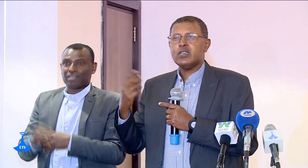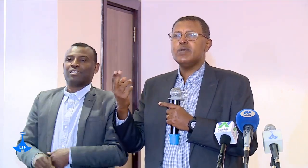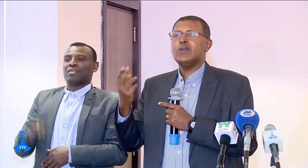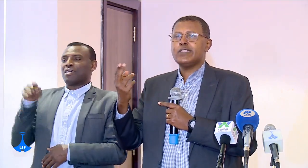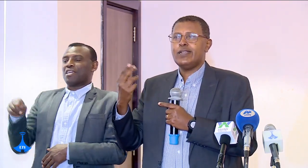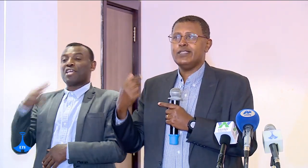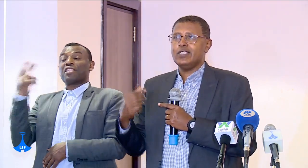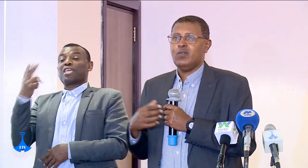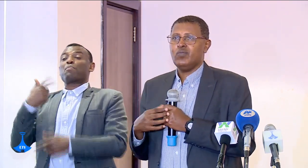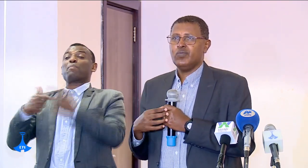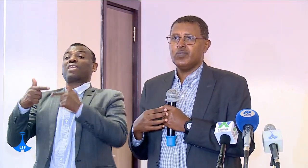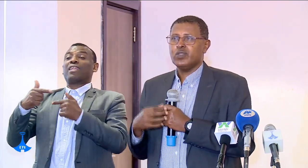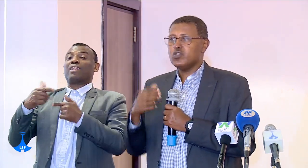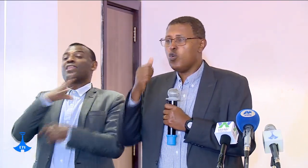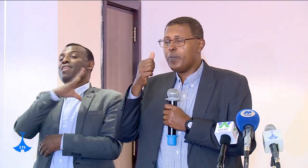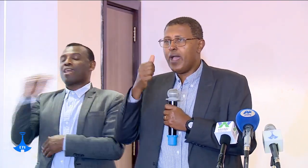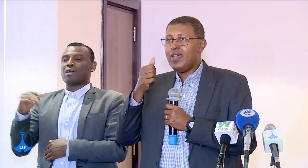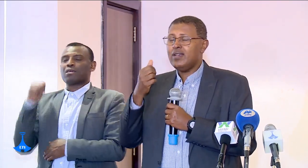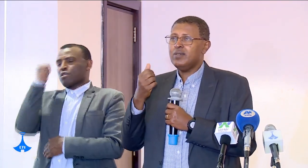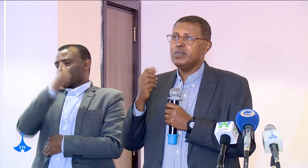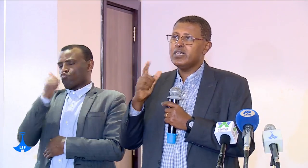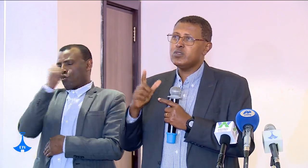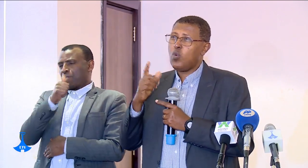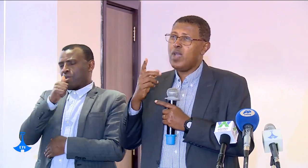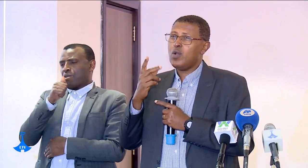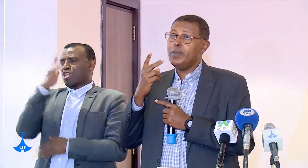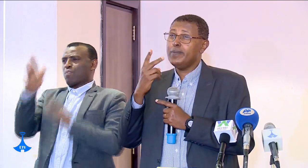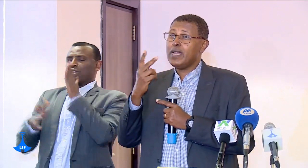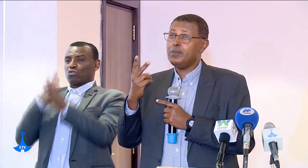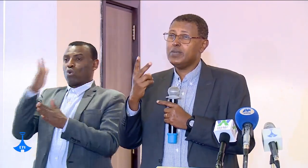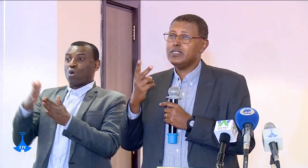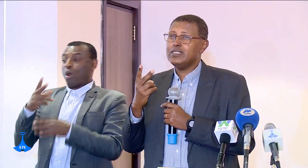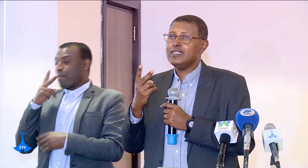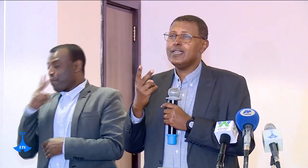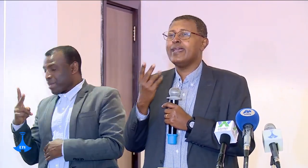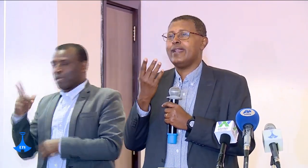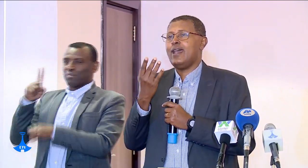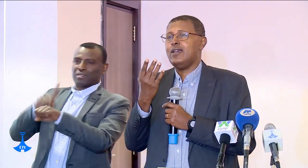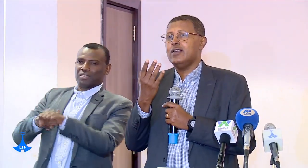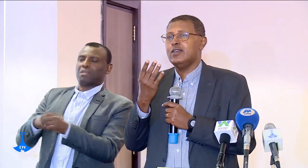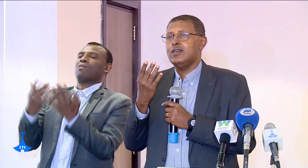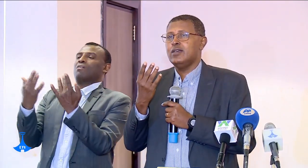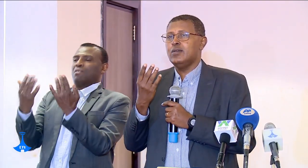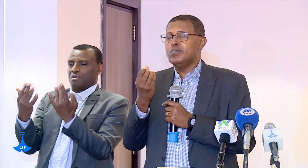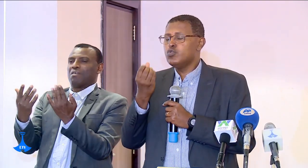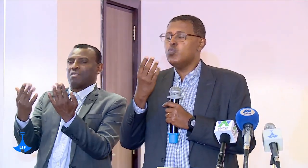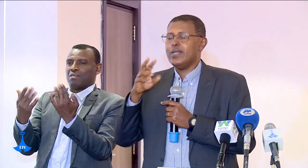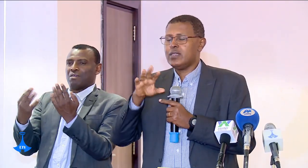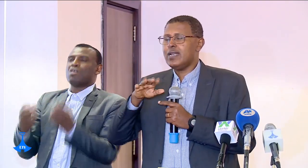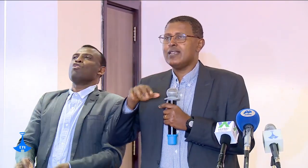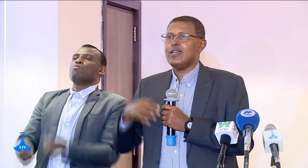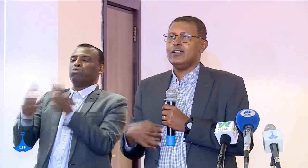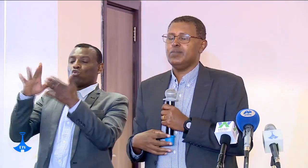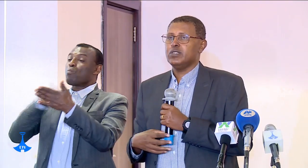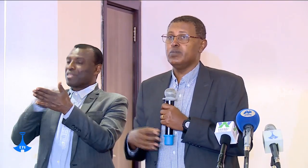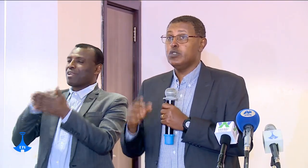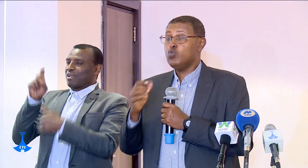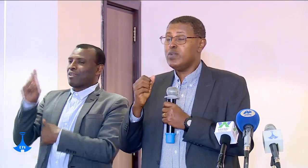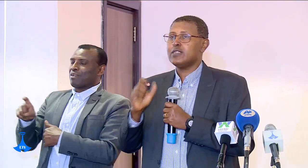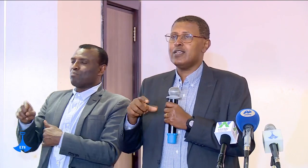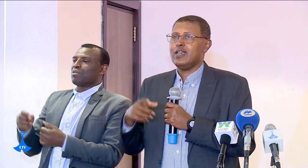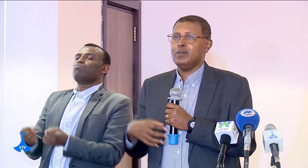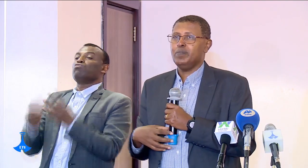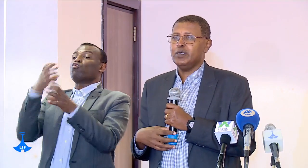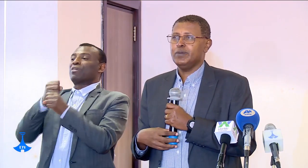ይሄ ጥቅም ይመጣልኛ ኢትዮጵያ ምልክት ቋንቋ በምናይበት ጊዜ ገና ብዙ መጠናት አለብን፣